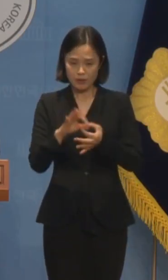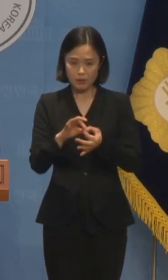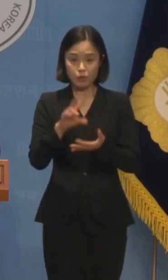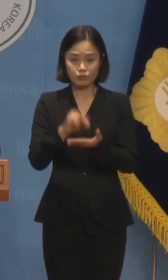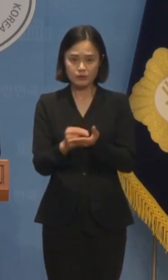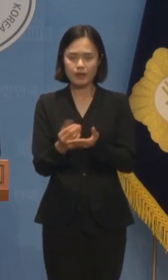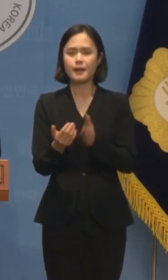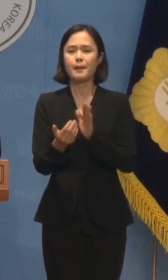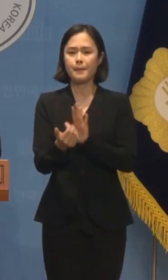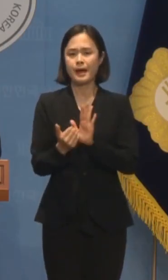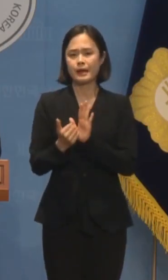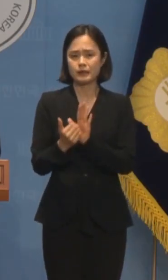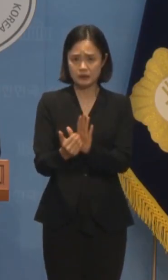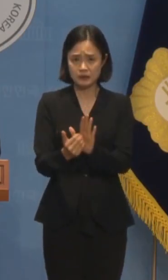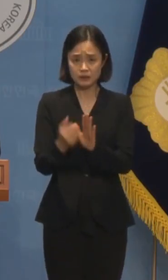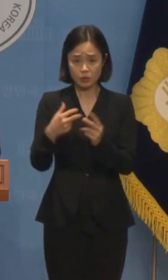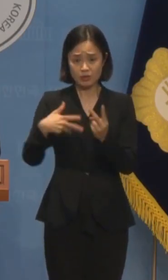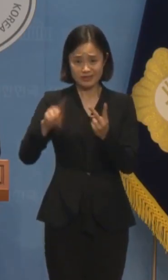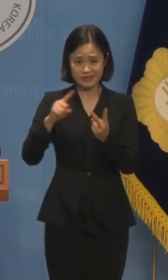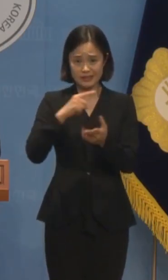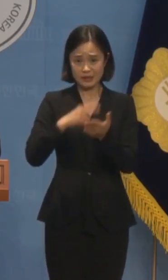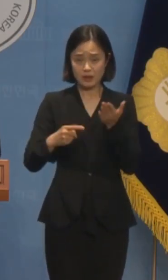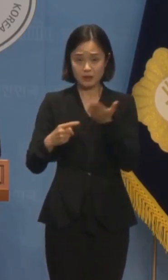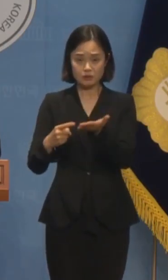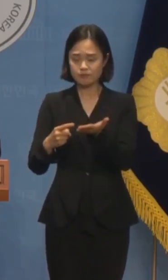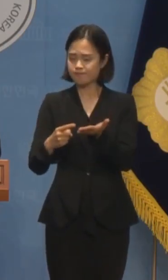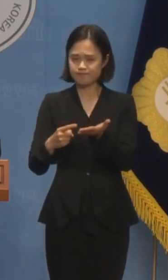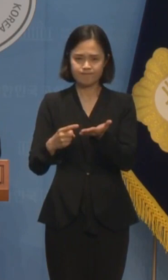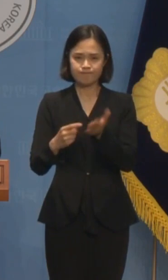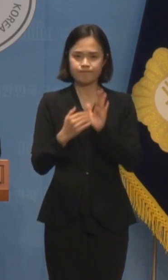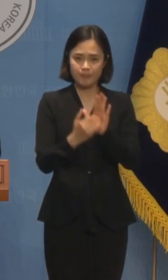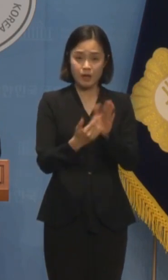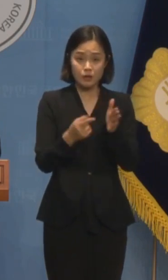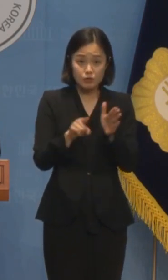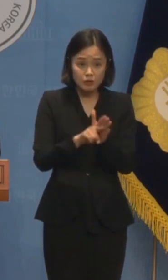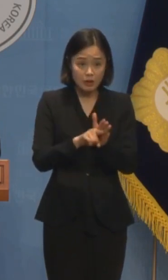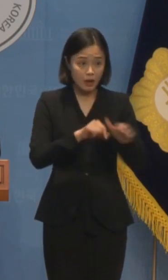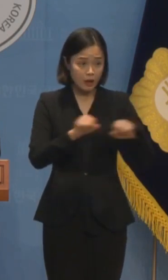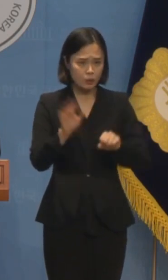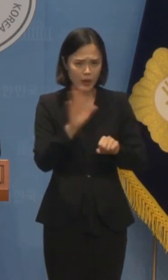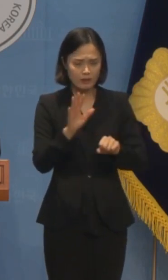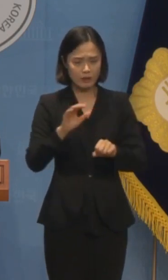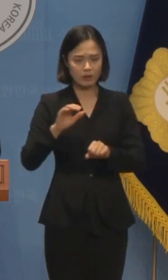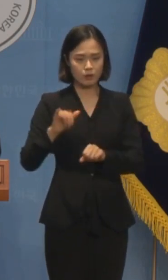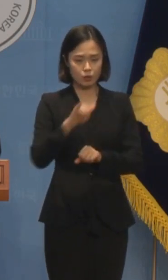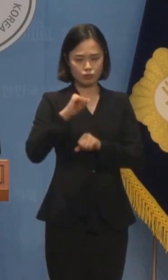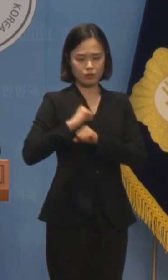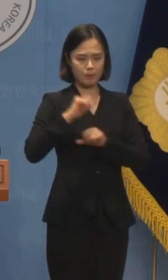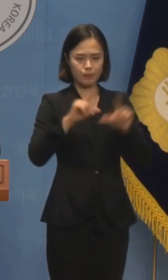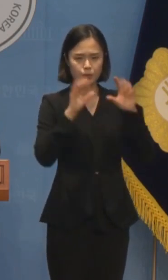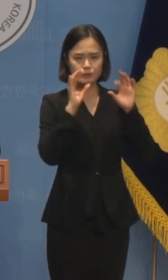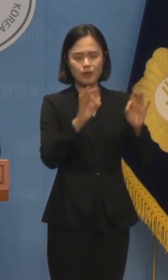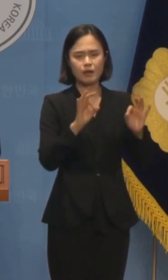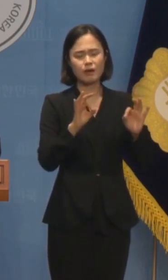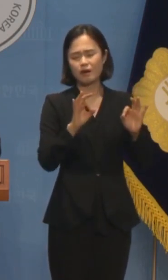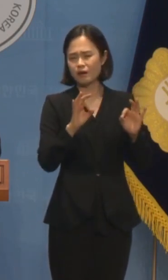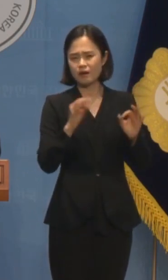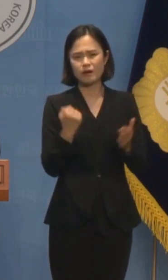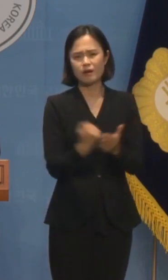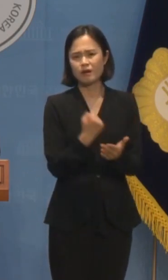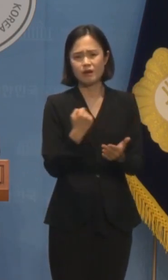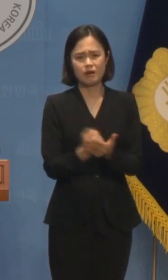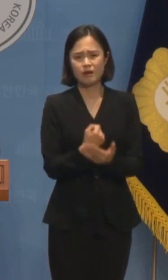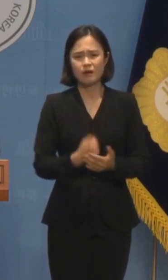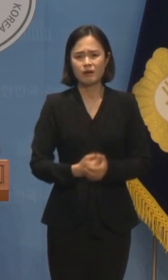시스템이 여전히 작동하지 않는 군의 모습에 참담함을 느낍니다. 대한민국 공군은